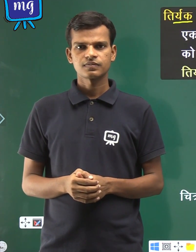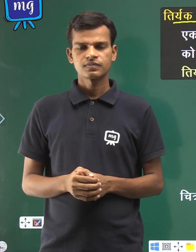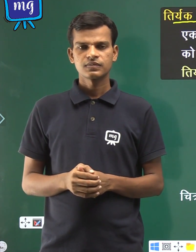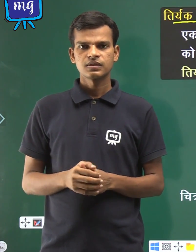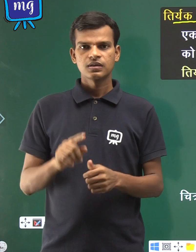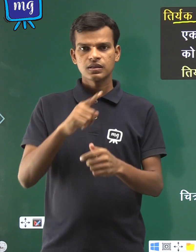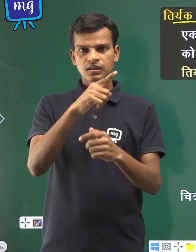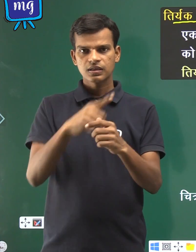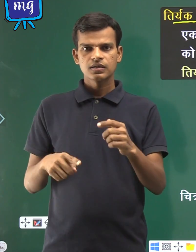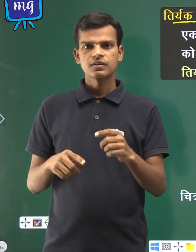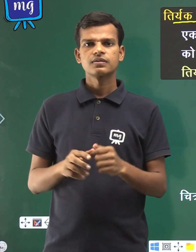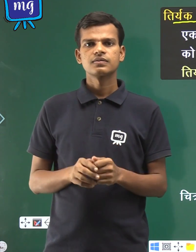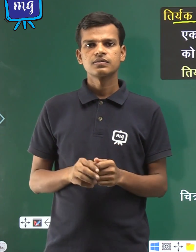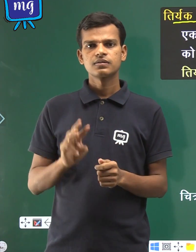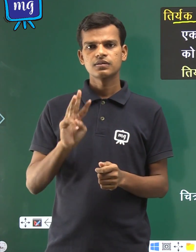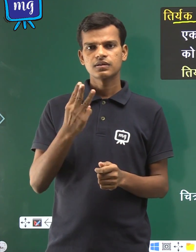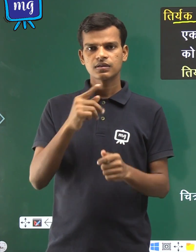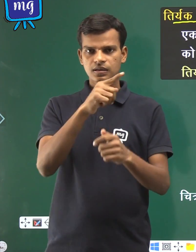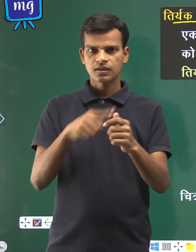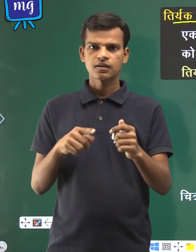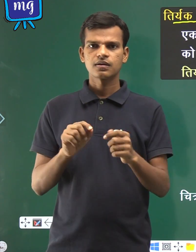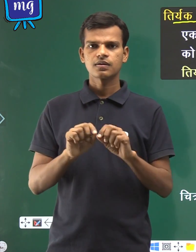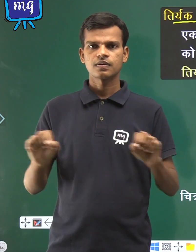तिर्यक छेदी रेखा